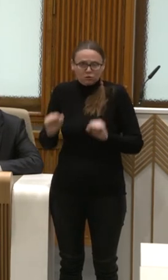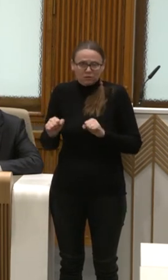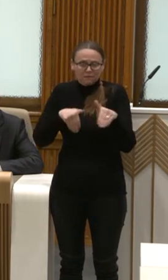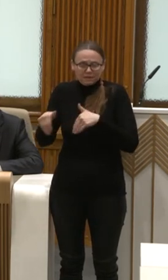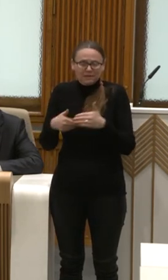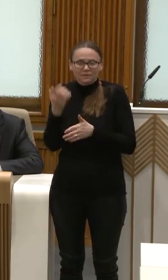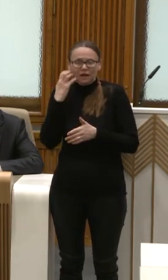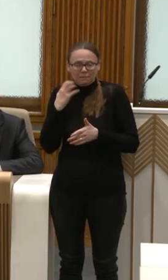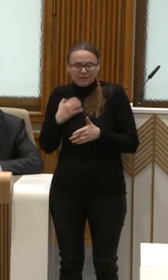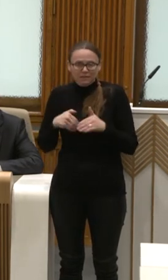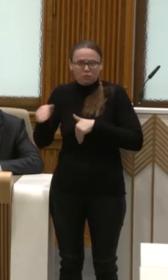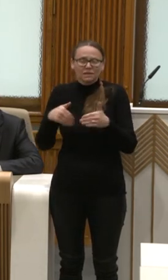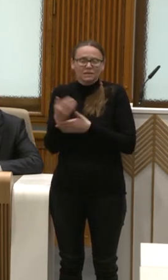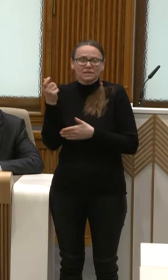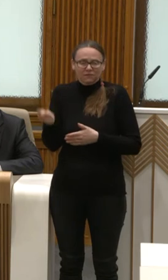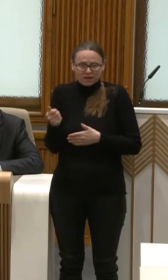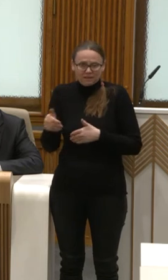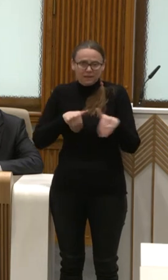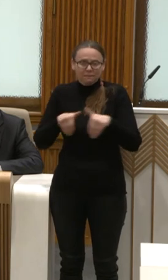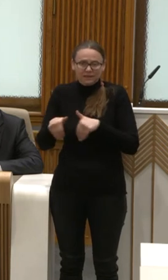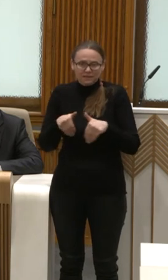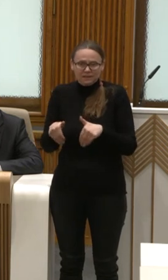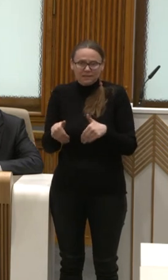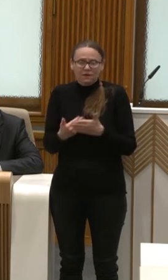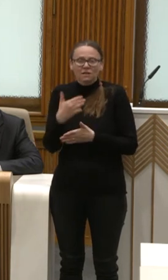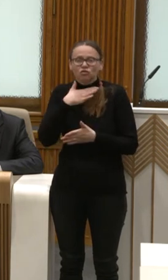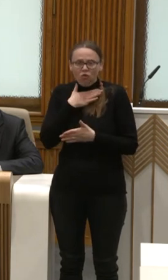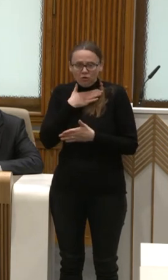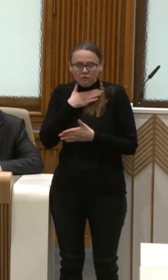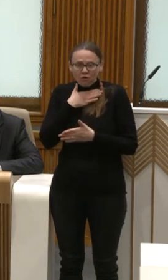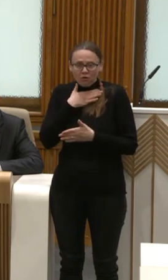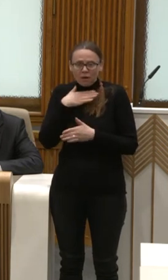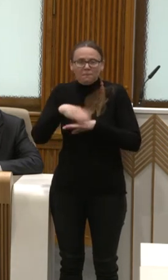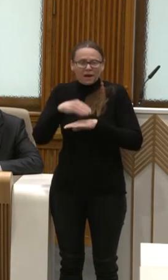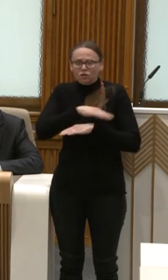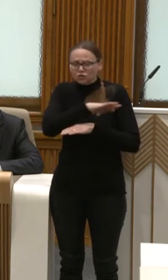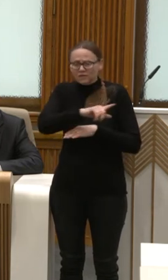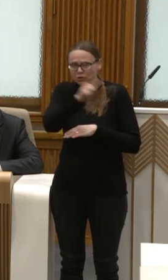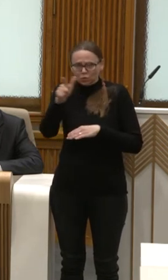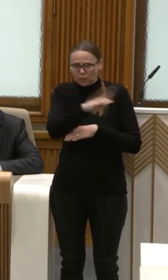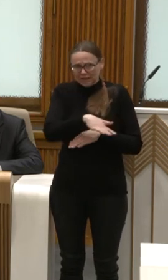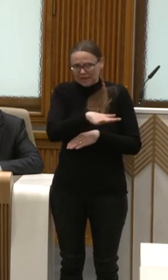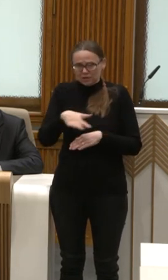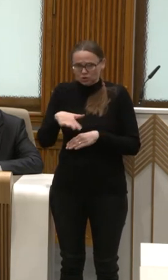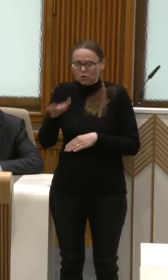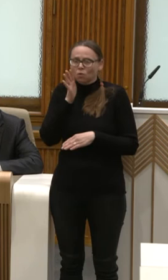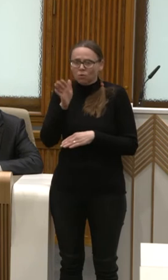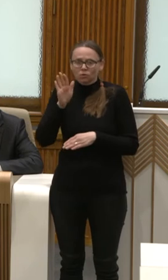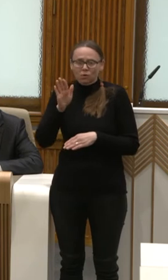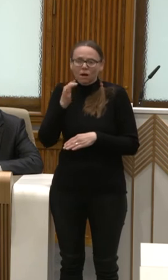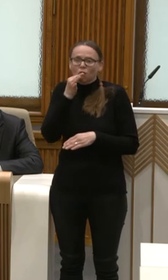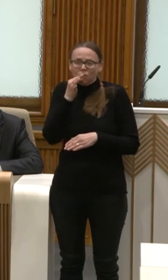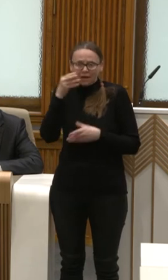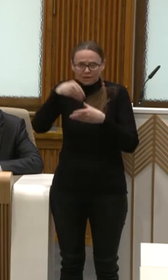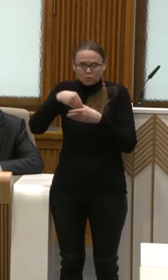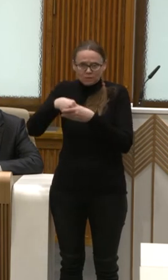Ministrstva za kmetijstvo, Ministrstva za financo, Ministrstva za šolstvo in praktično vseh ostalih resorjev, bodo pa konkretne